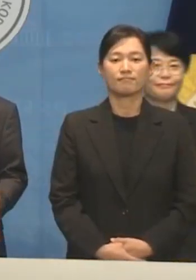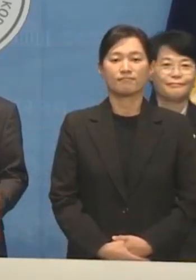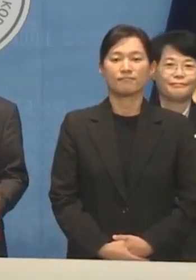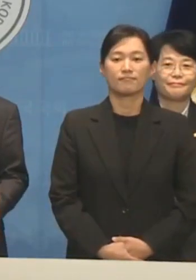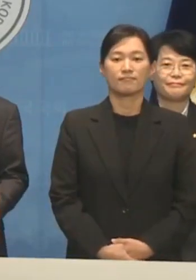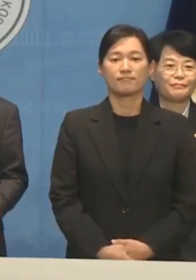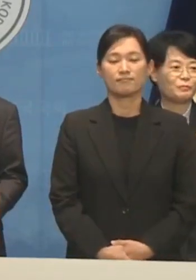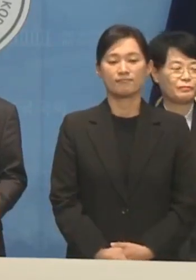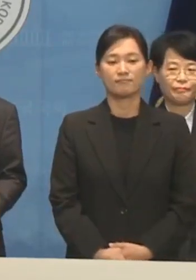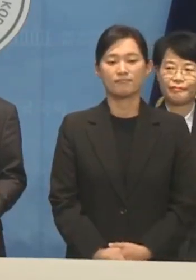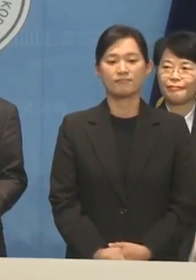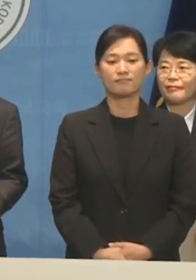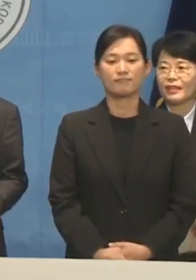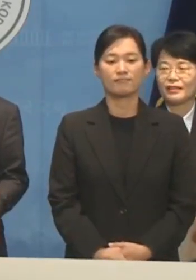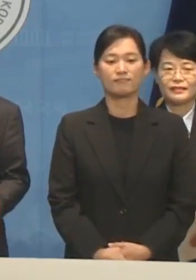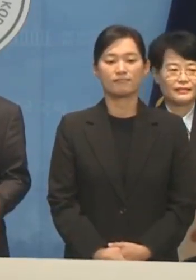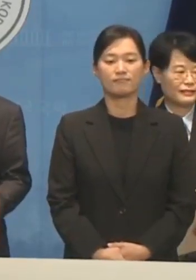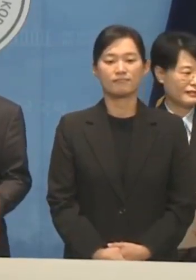여기 둘째 단 한 단.